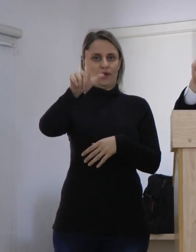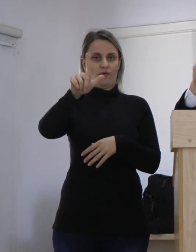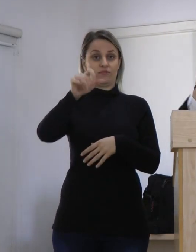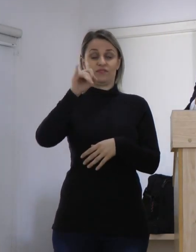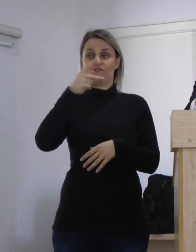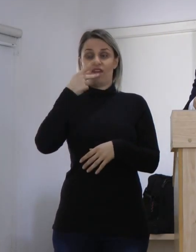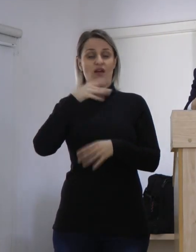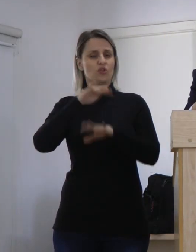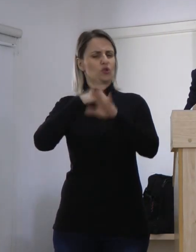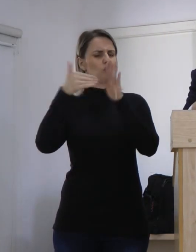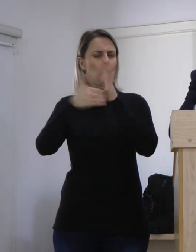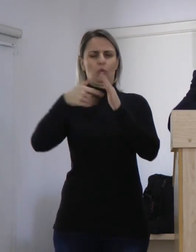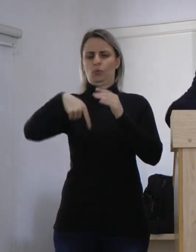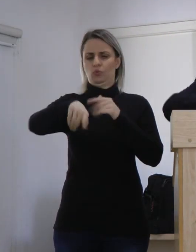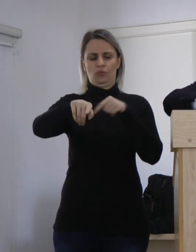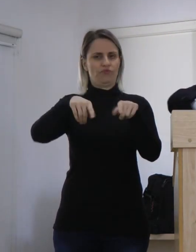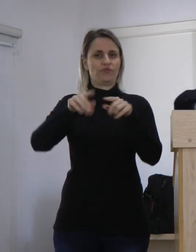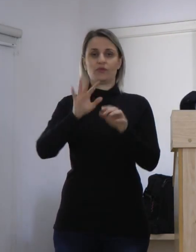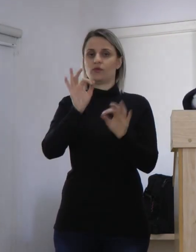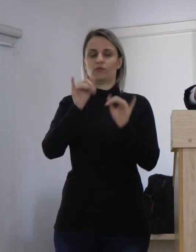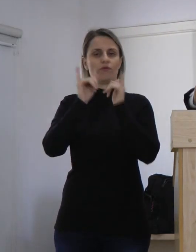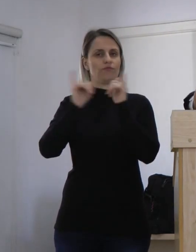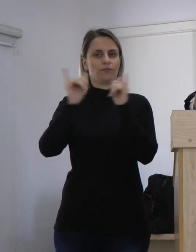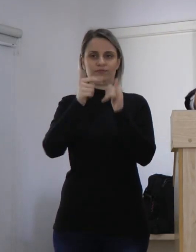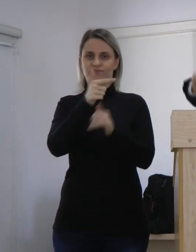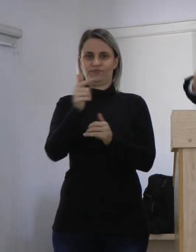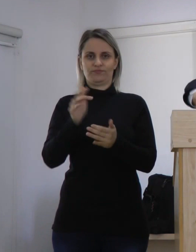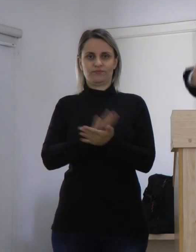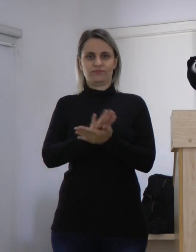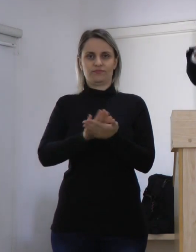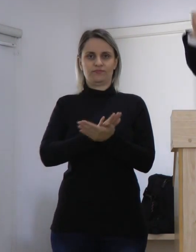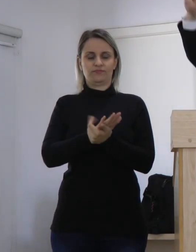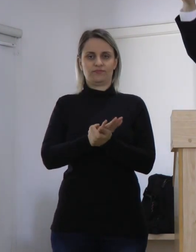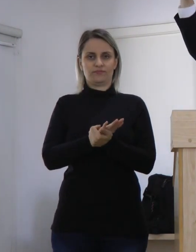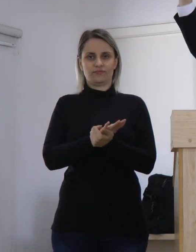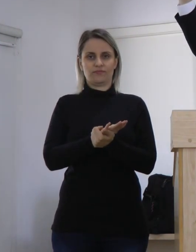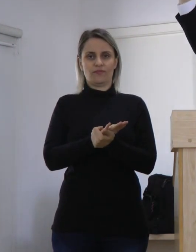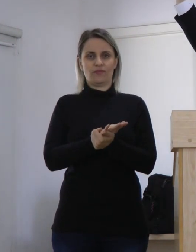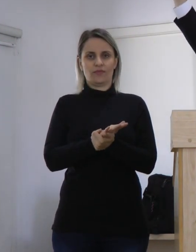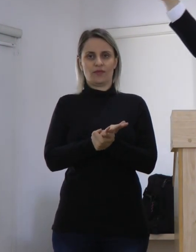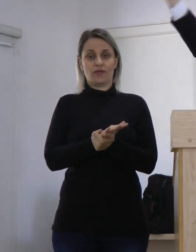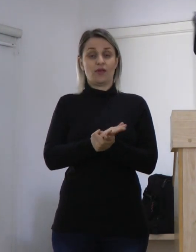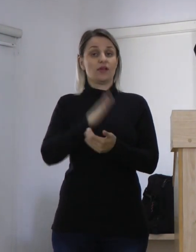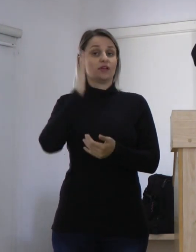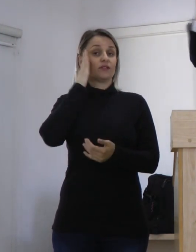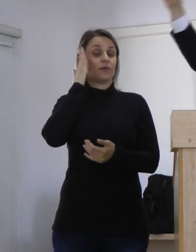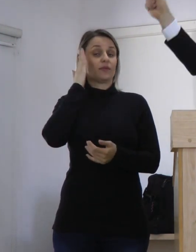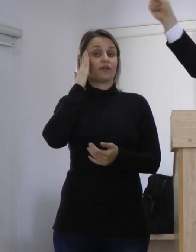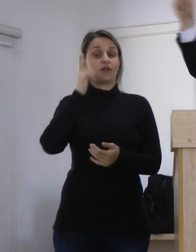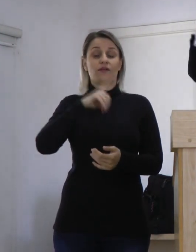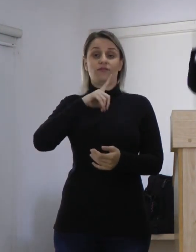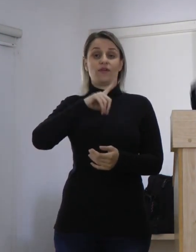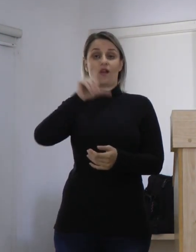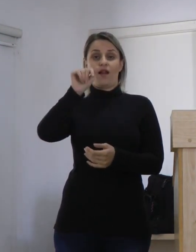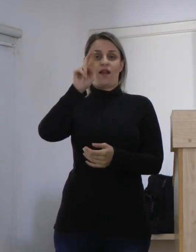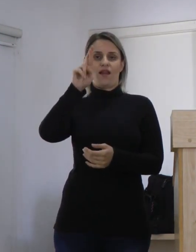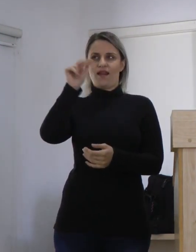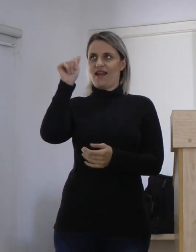informado. Dona Laura vai dizer que quando desencarna, vai direto para a colônia espiritual Nosso Lar. Ela não passa pelo